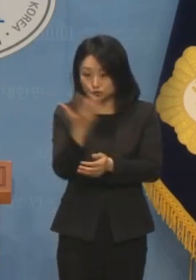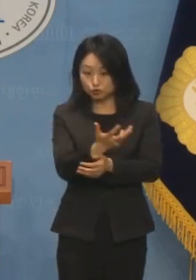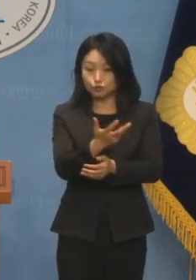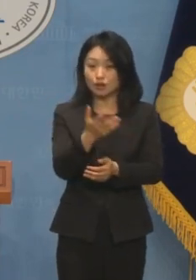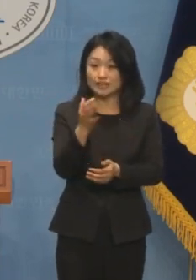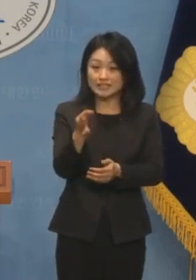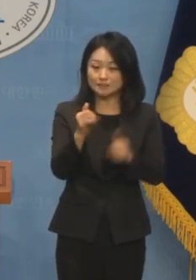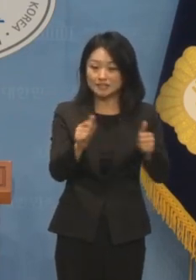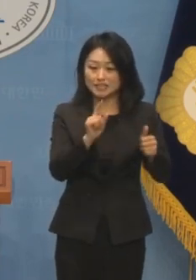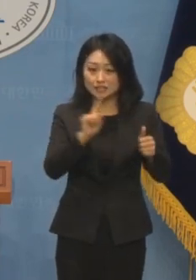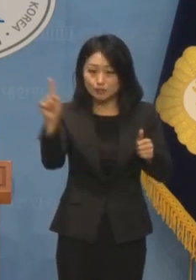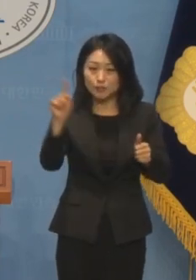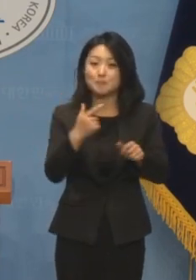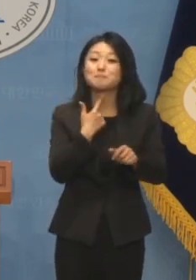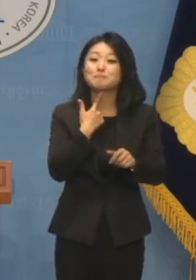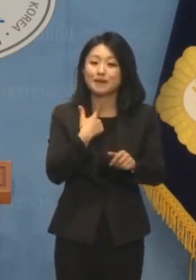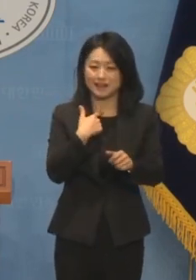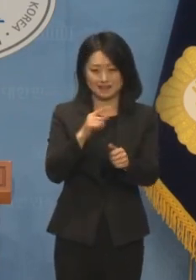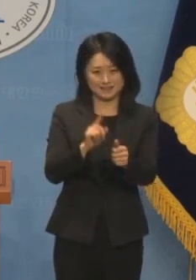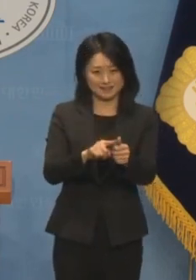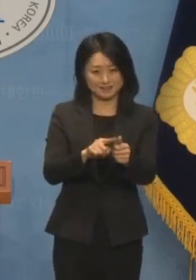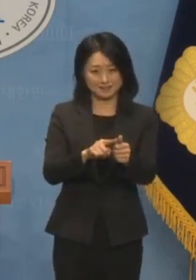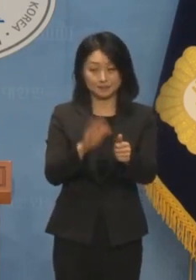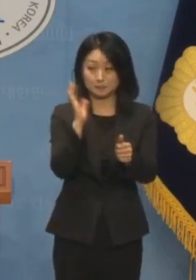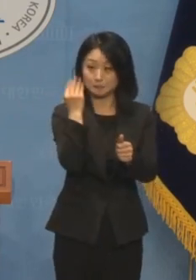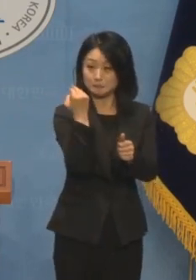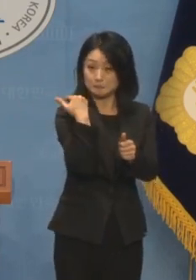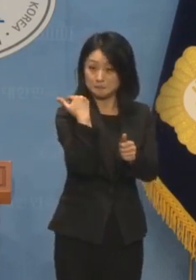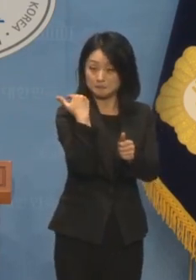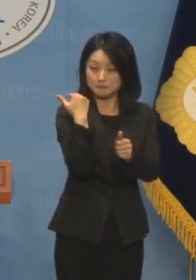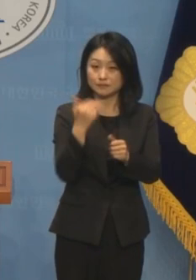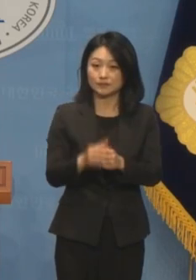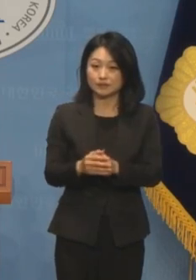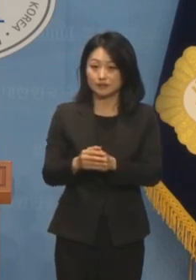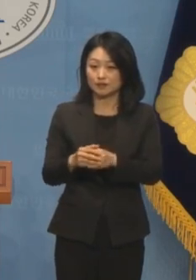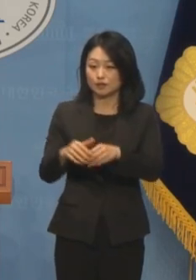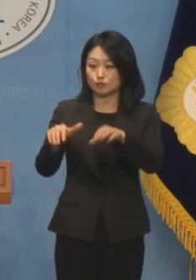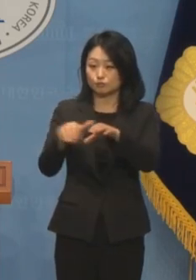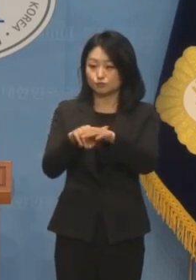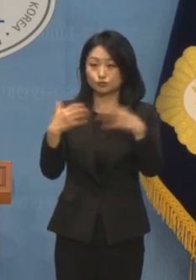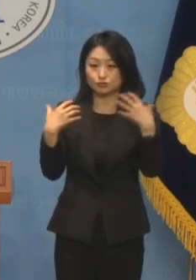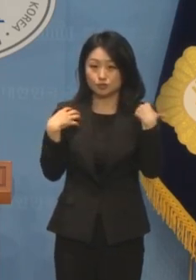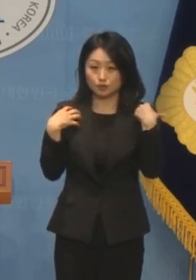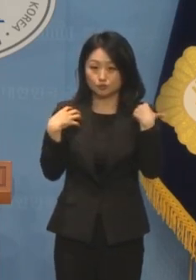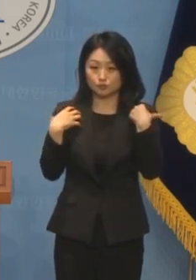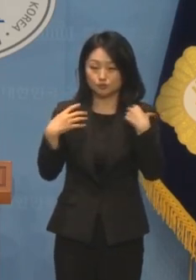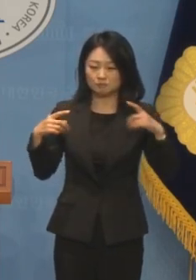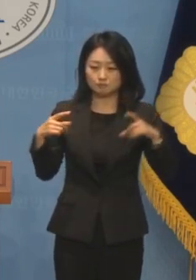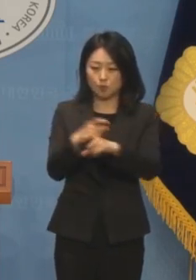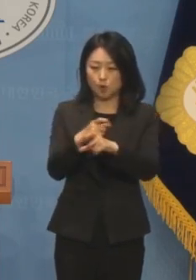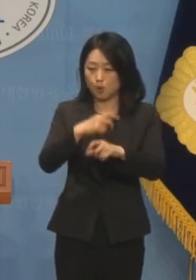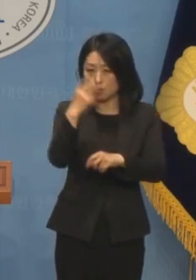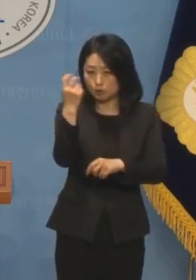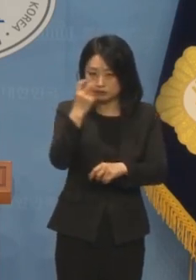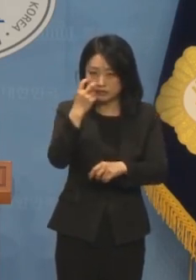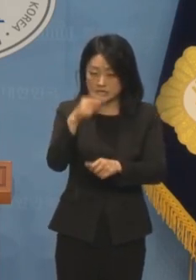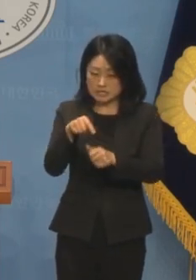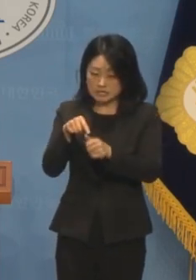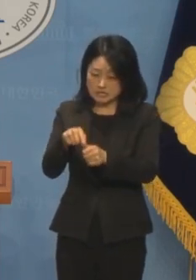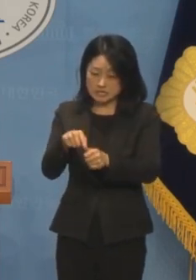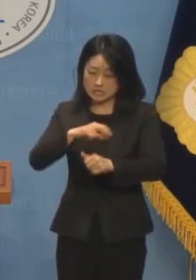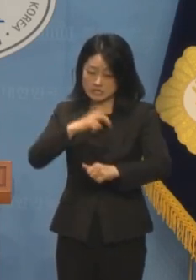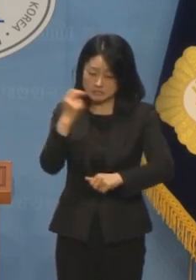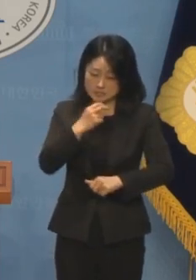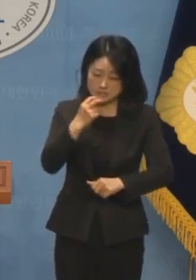무리하게 기소한 바도 있고 최근에는 전 정부 정치보복 수사를 하며 강압수사, 불법